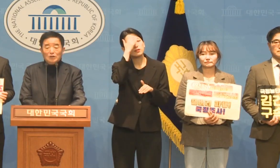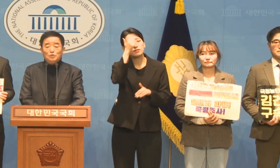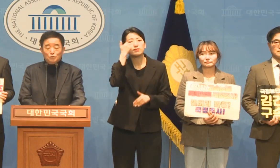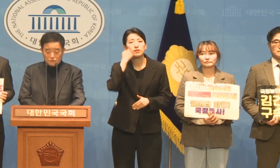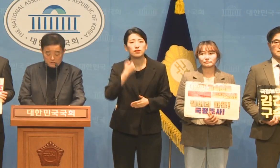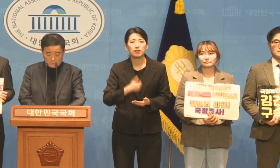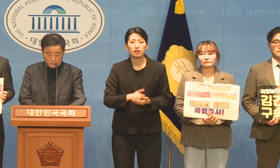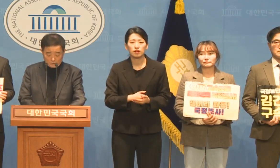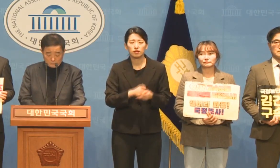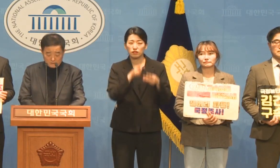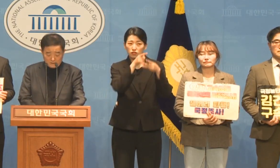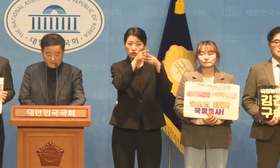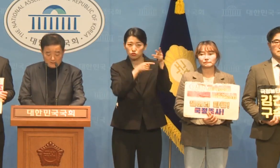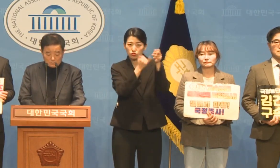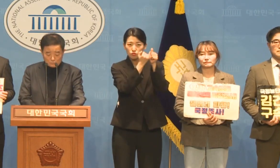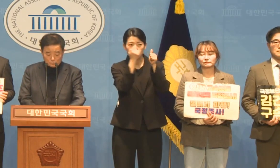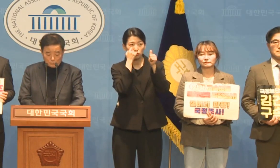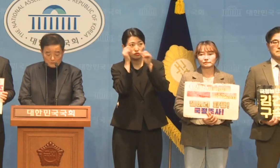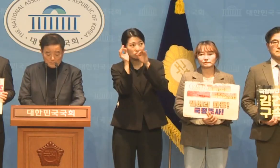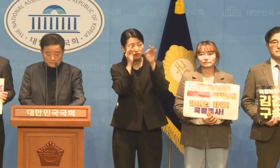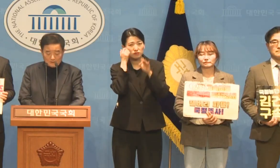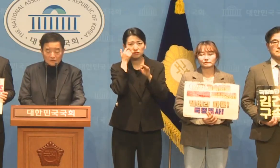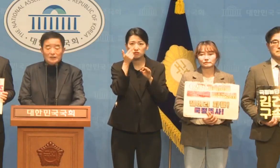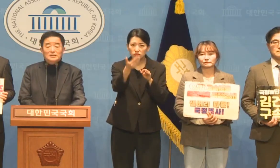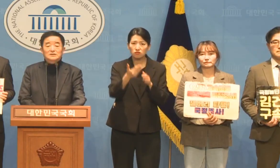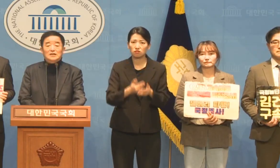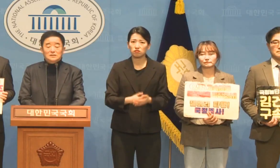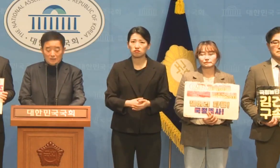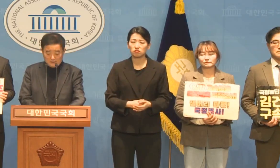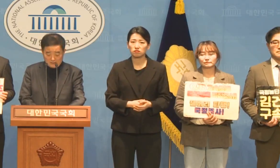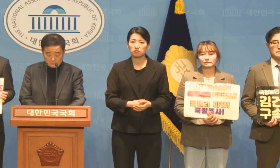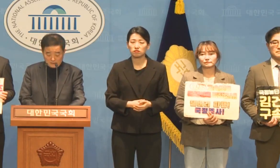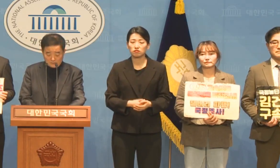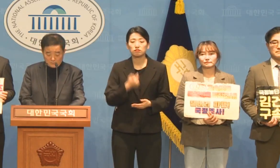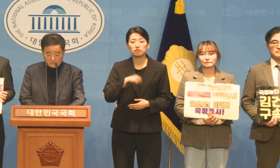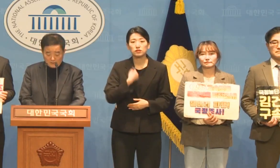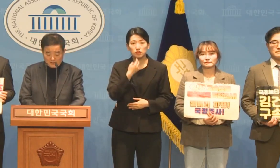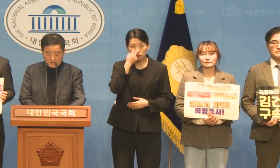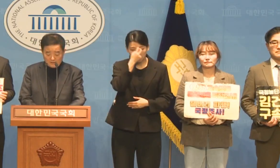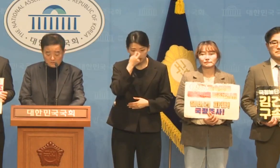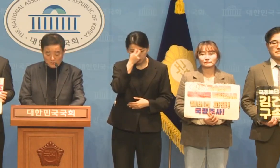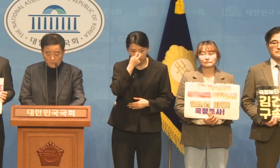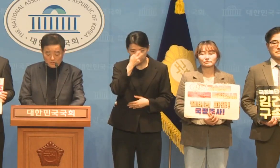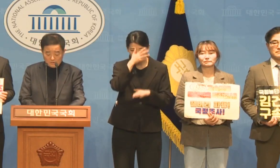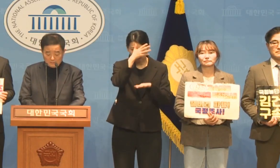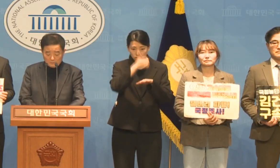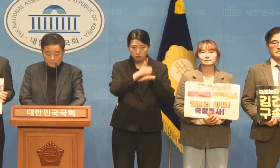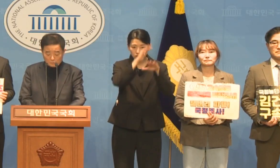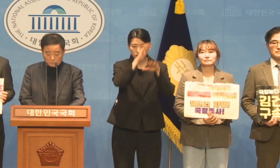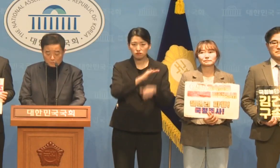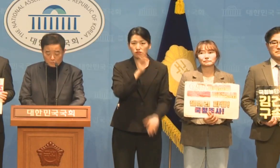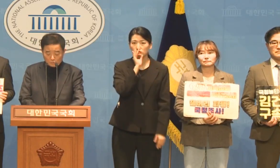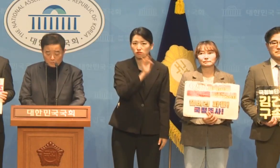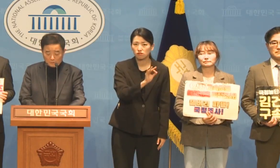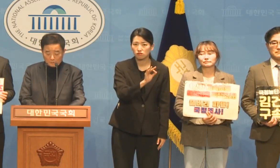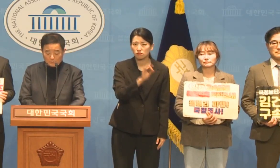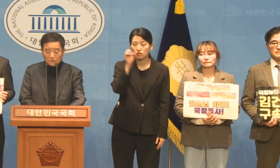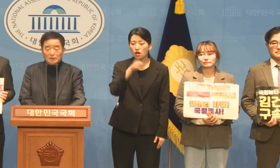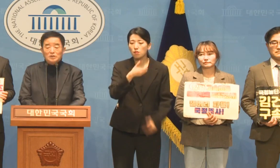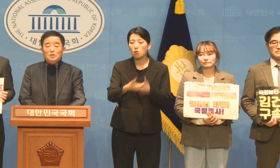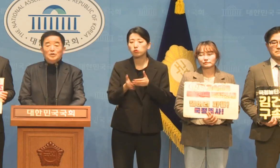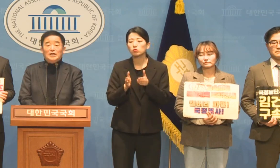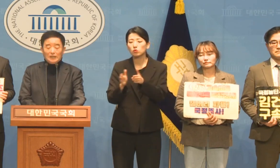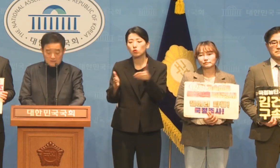김건희의 눈치를 보고 있습니까? 국토부가 발표한 자체 감사 결과가 서울 양평고속도로 종점